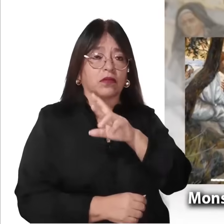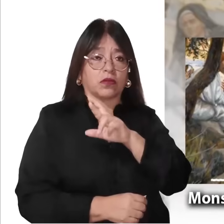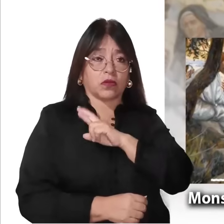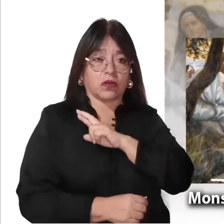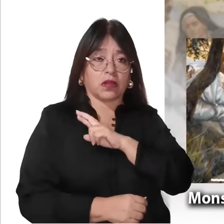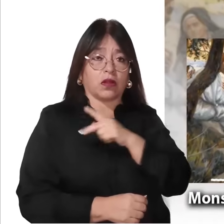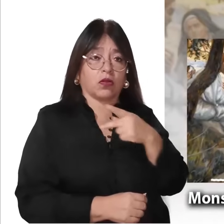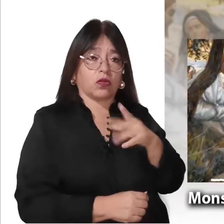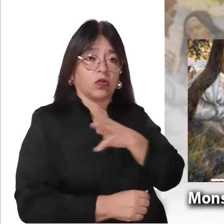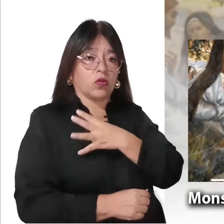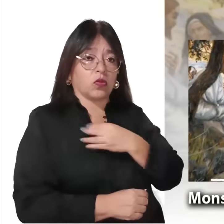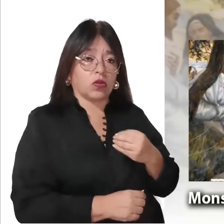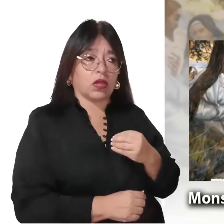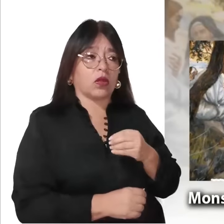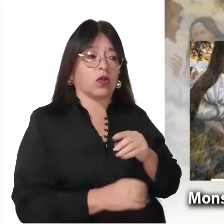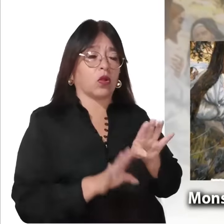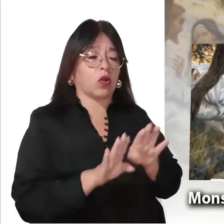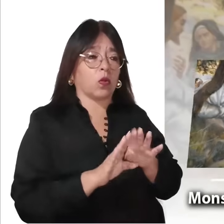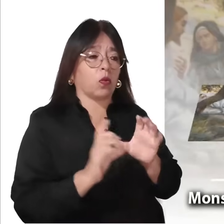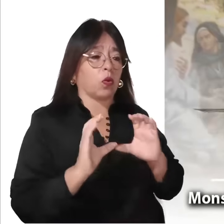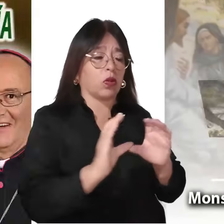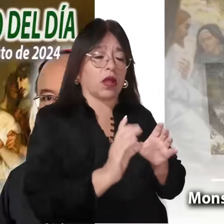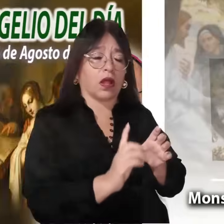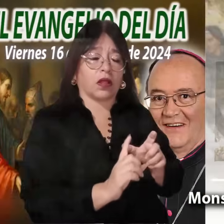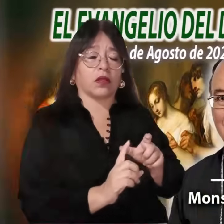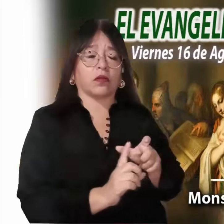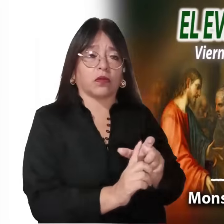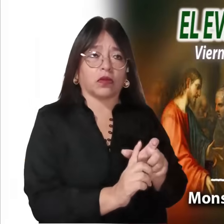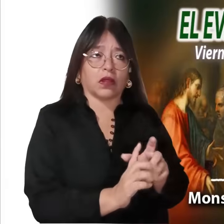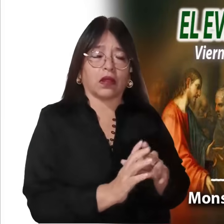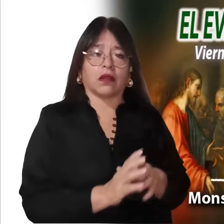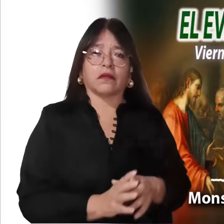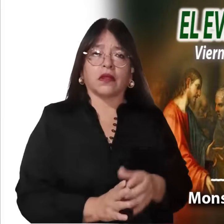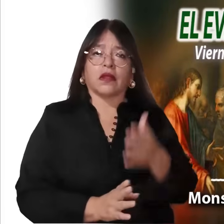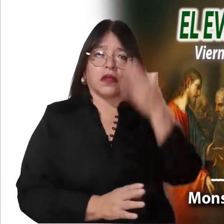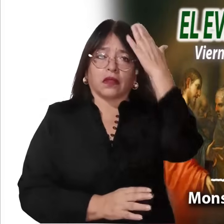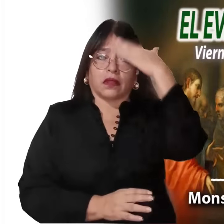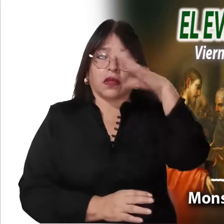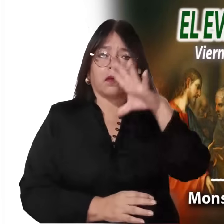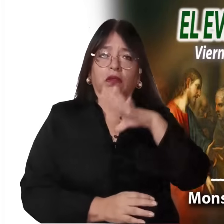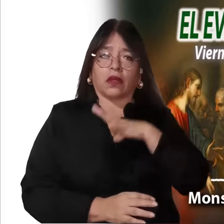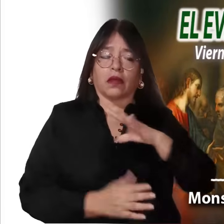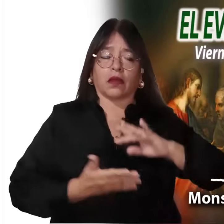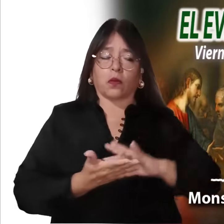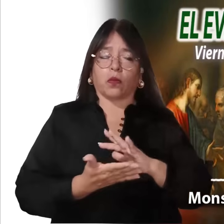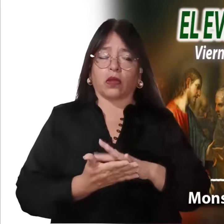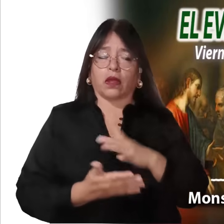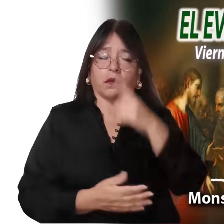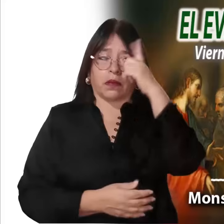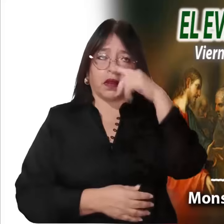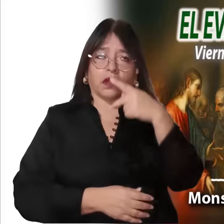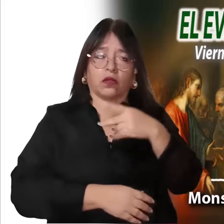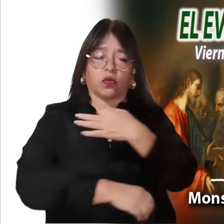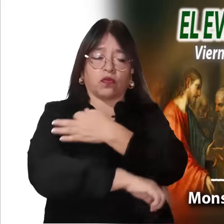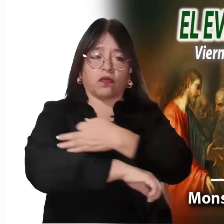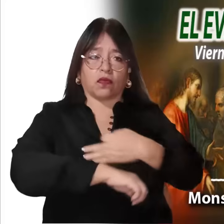nuevas soluciones donde podamos tener el hogar como una célula y una escuela de amor y